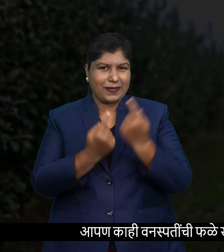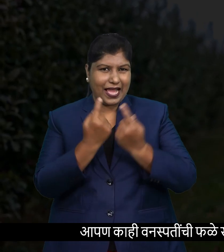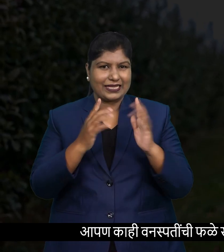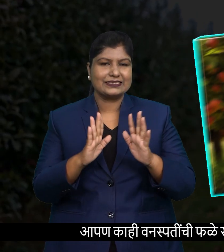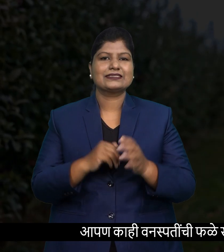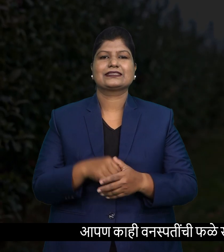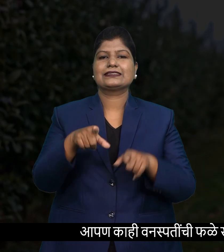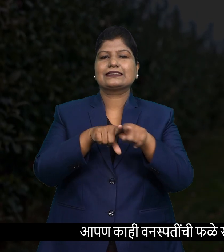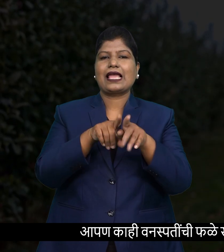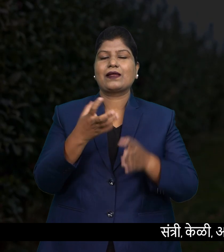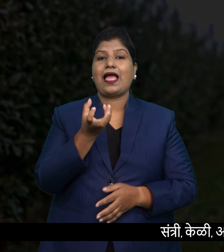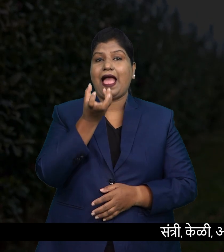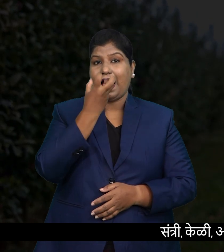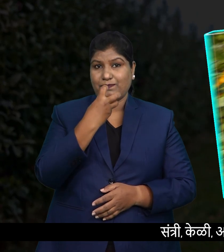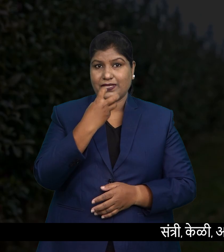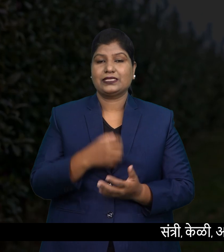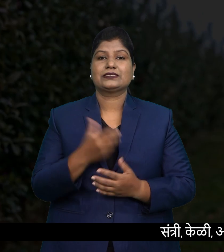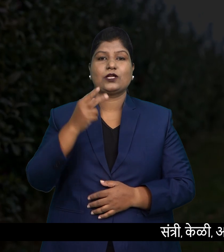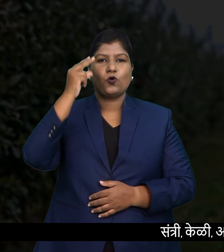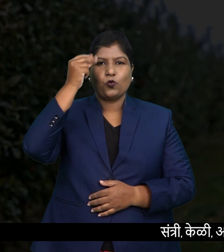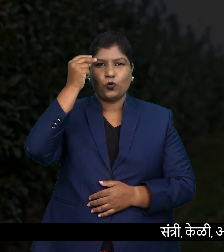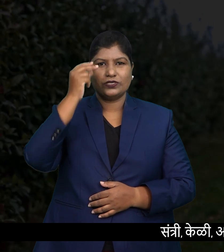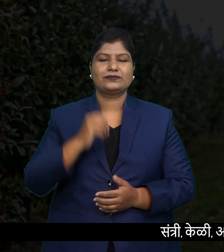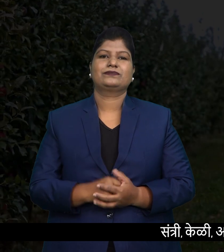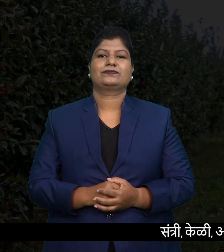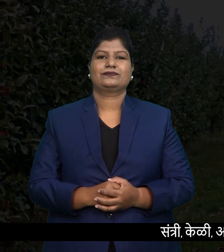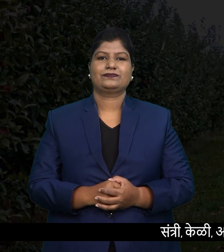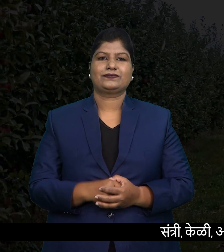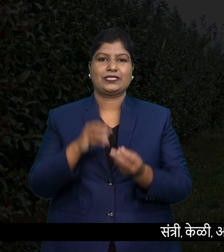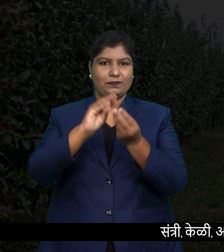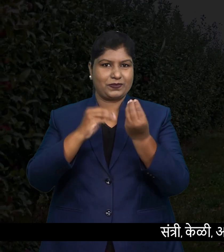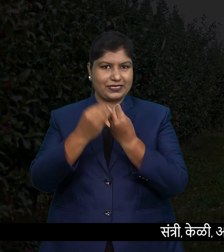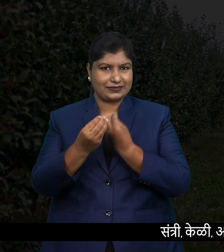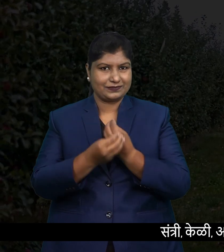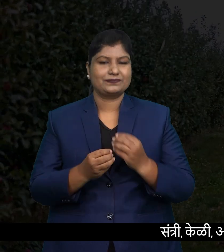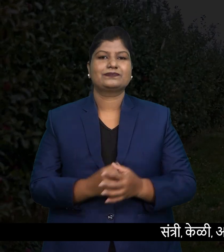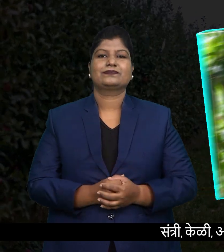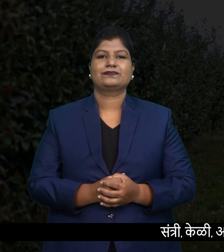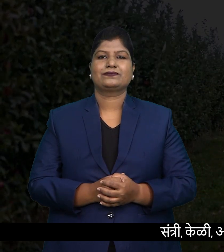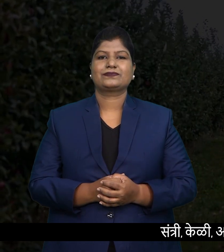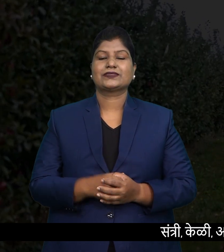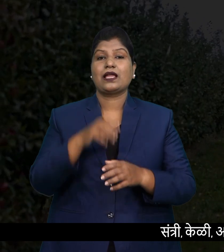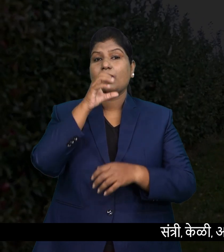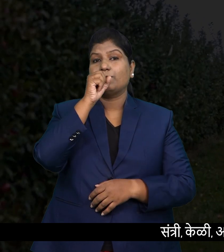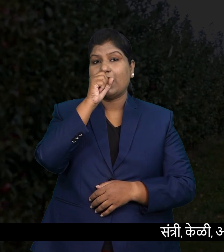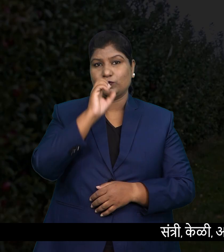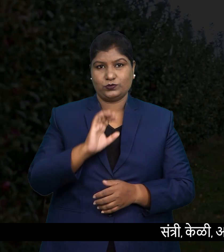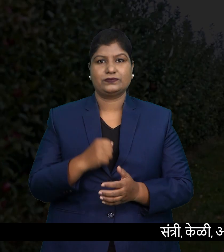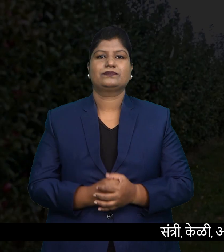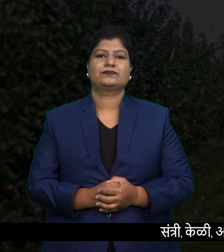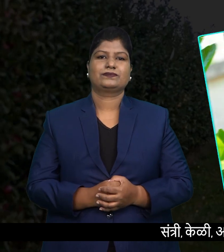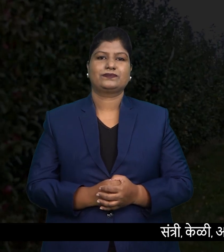म्हणजे सफरचंद, संत्री, केळी, आंबा, फणस,